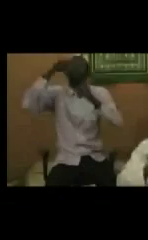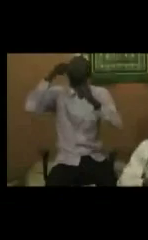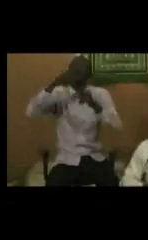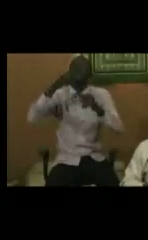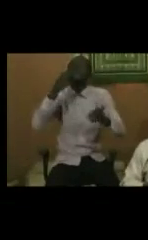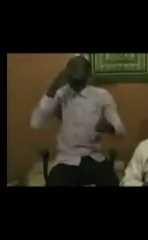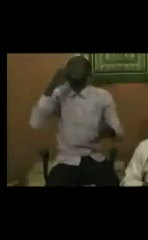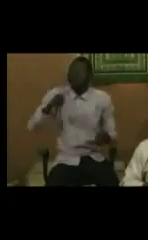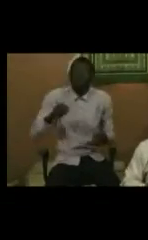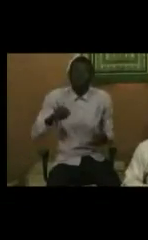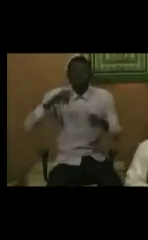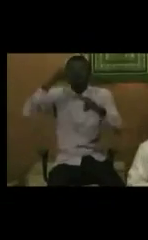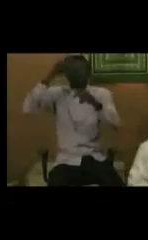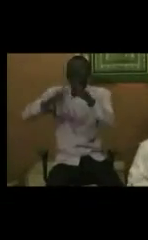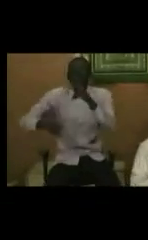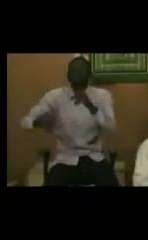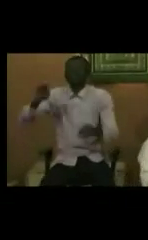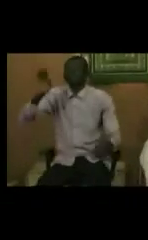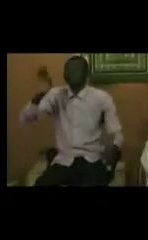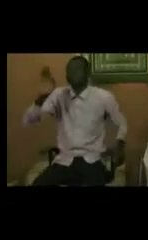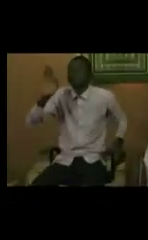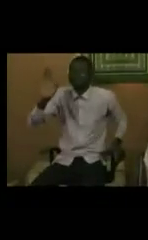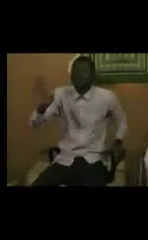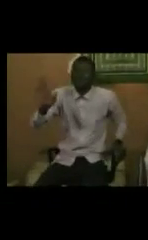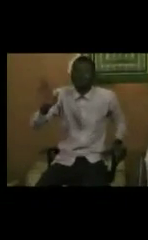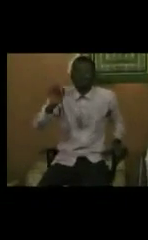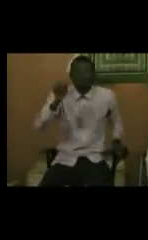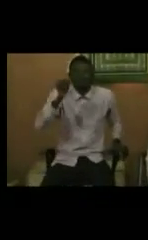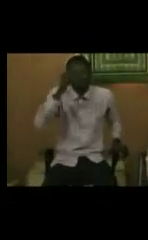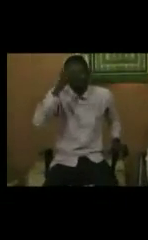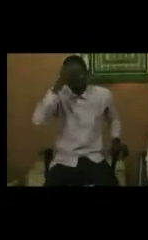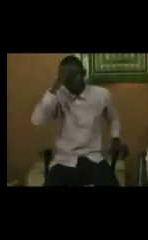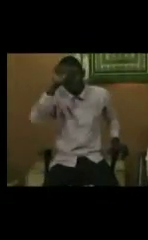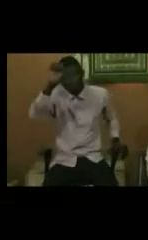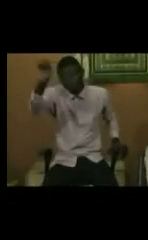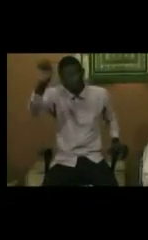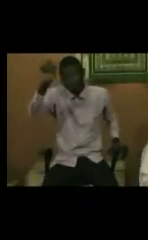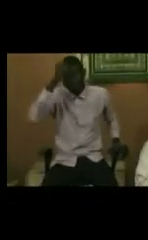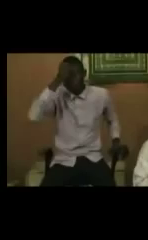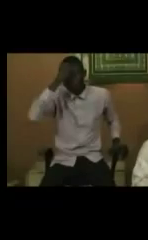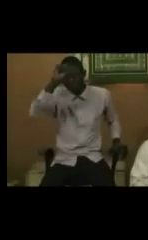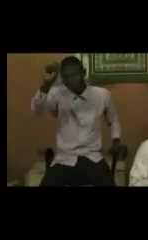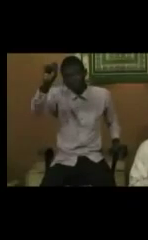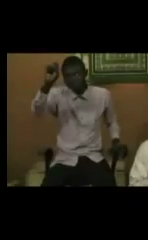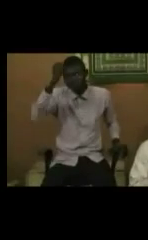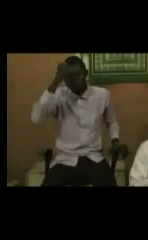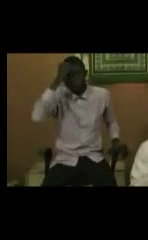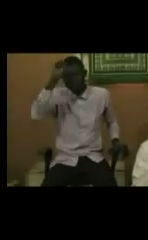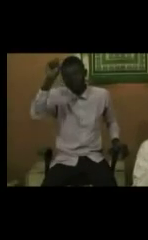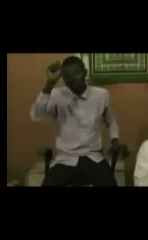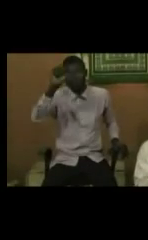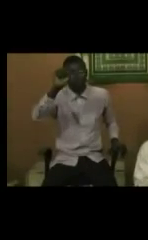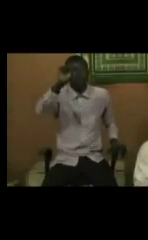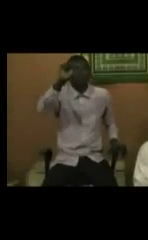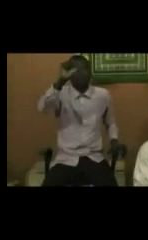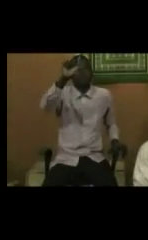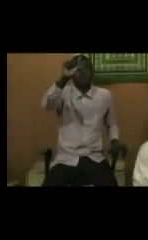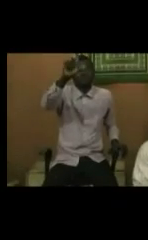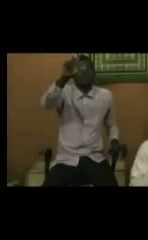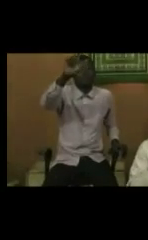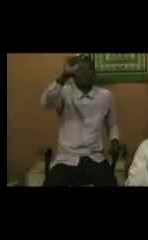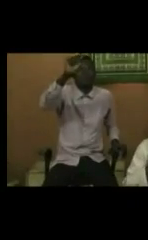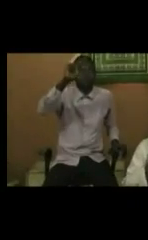ku ero to wa diku na ta ni o to wa so anebi na ma tuni suna na ma tuni